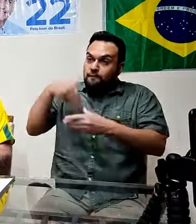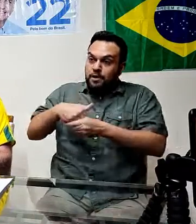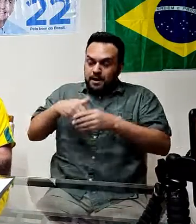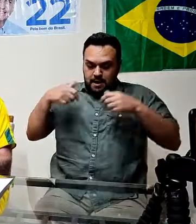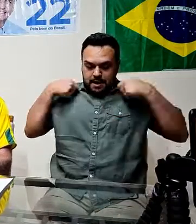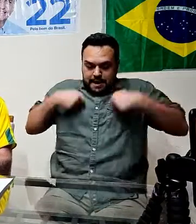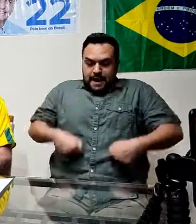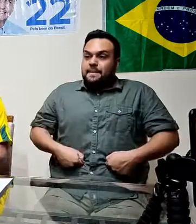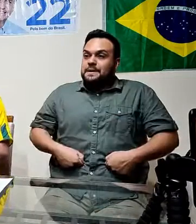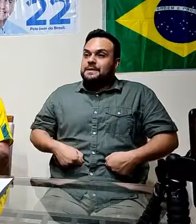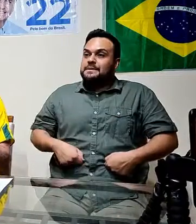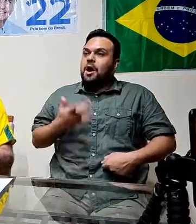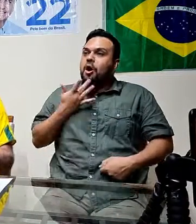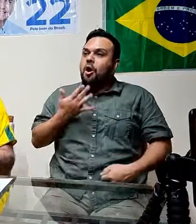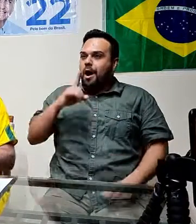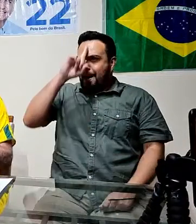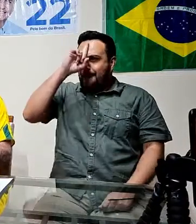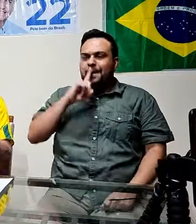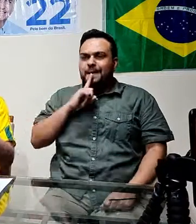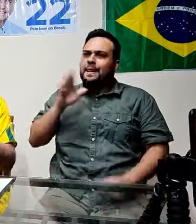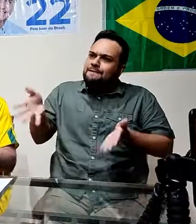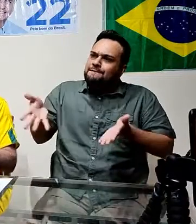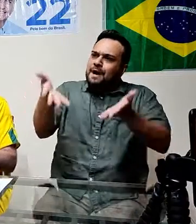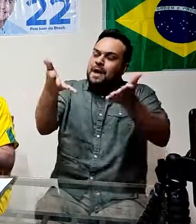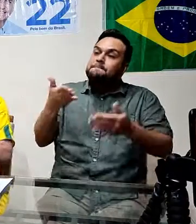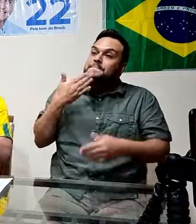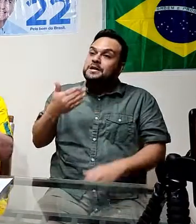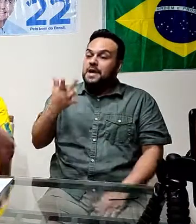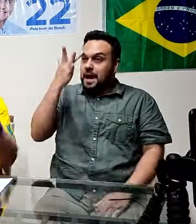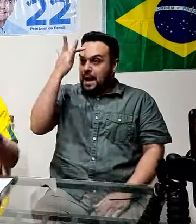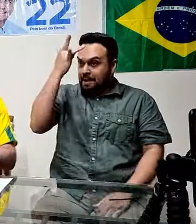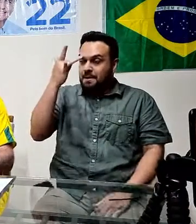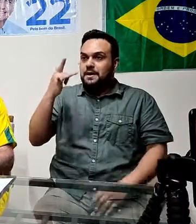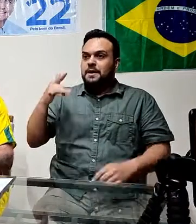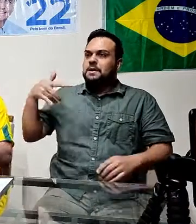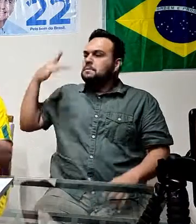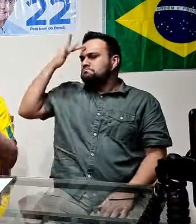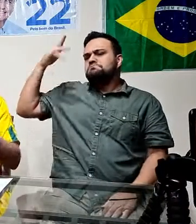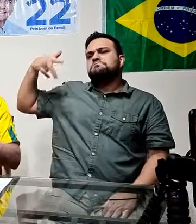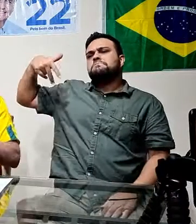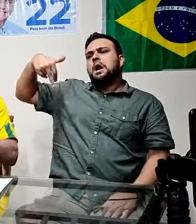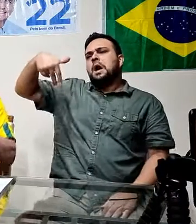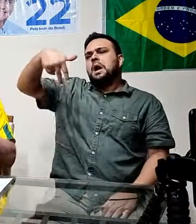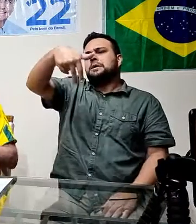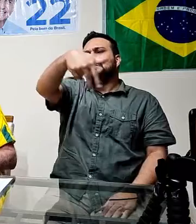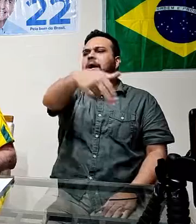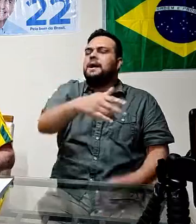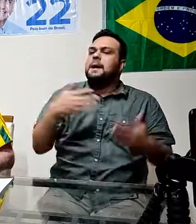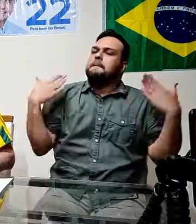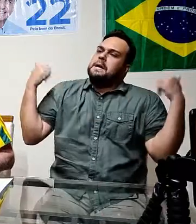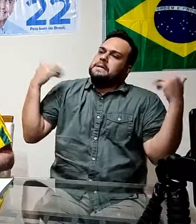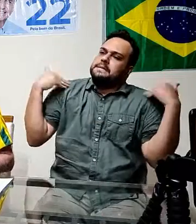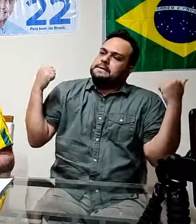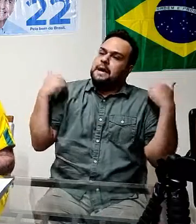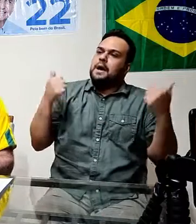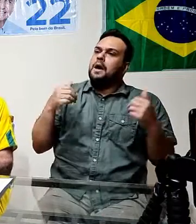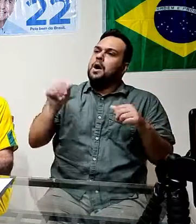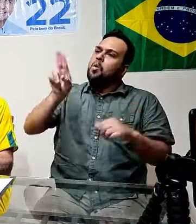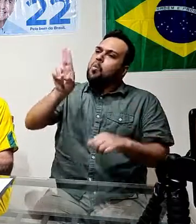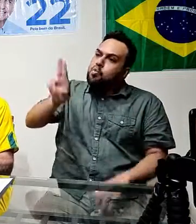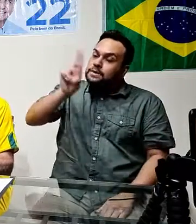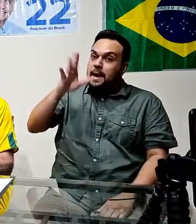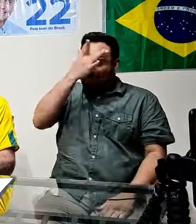amarela, vá. E peço mais ainda, quem puder amanhã andar com a camisa amarela quando dar um passeio, né, para quem